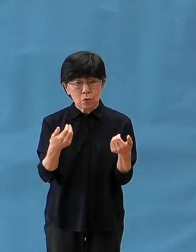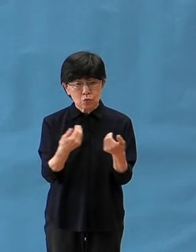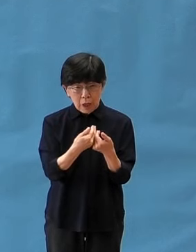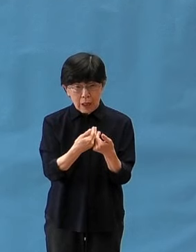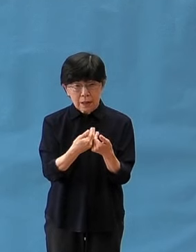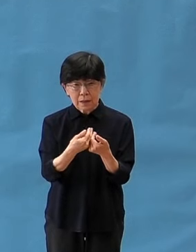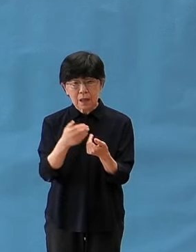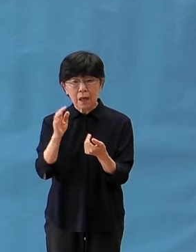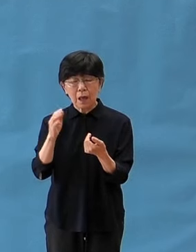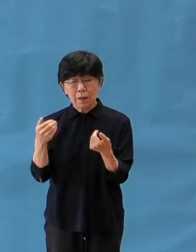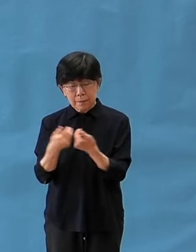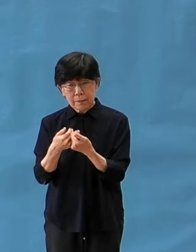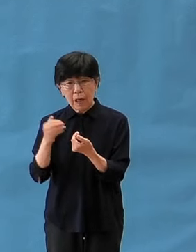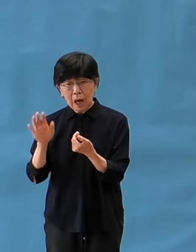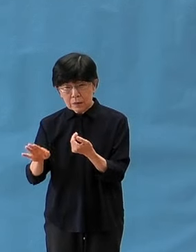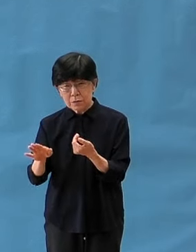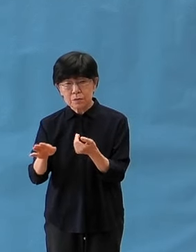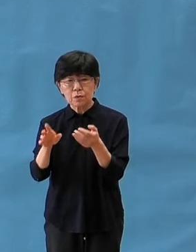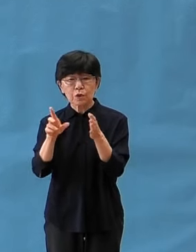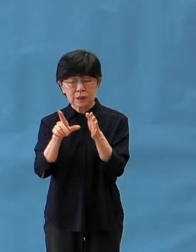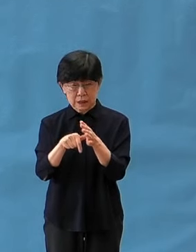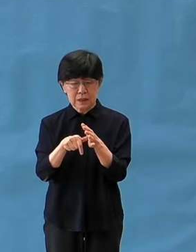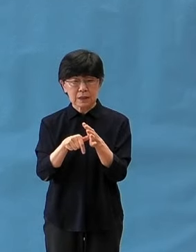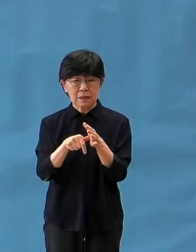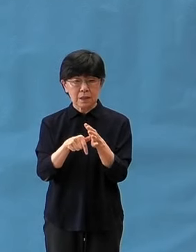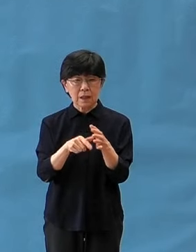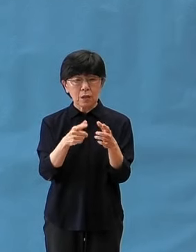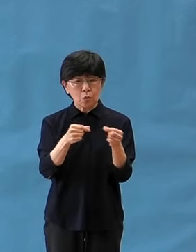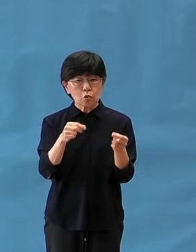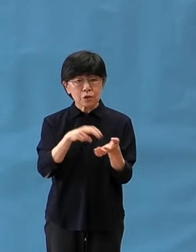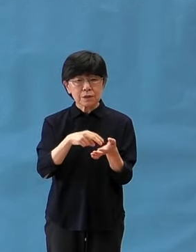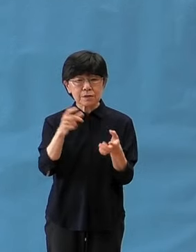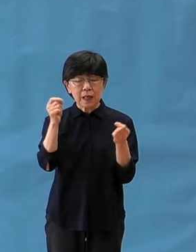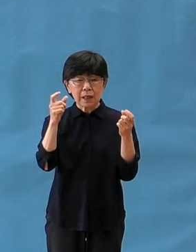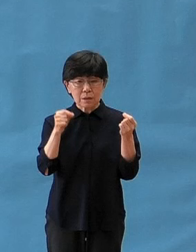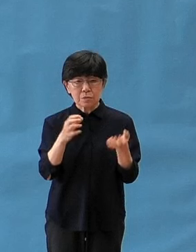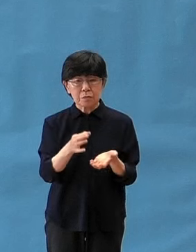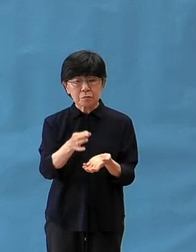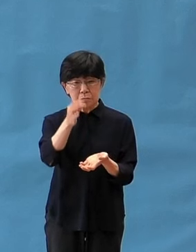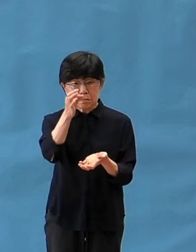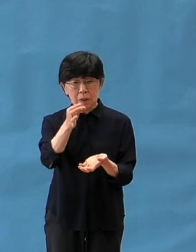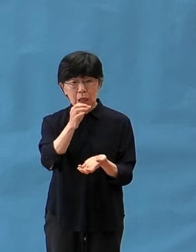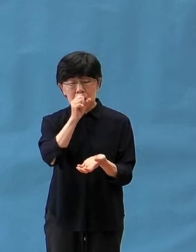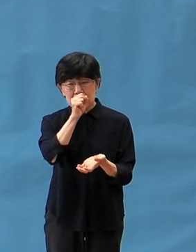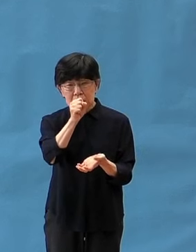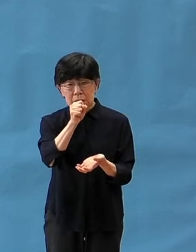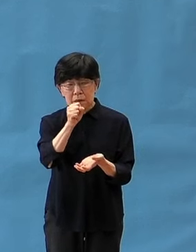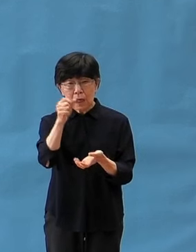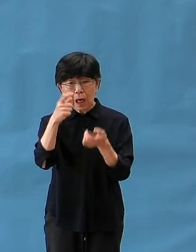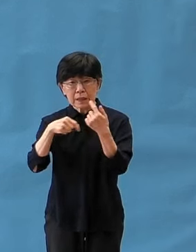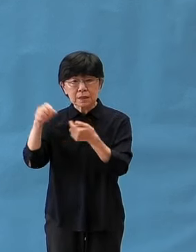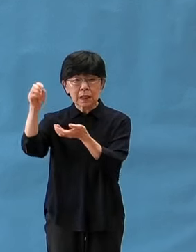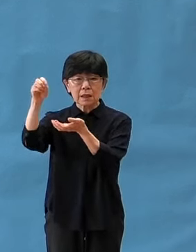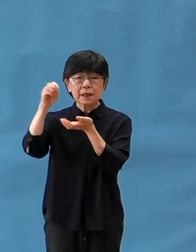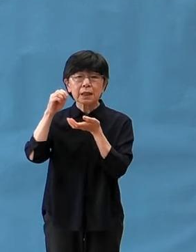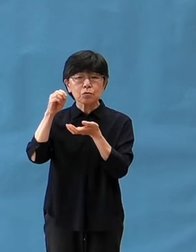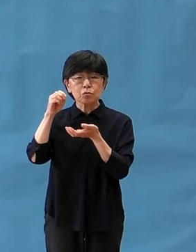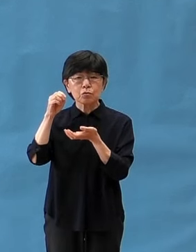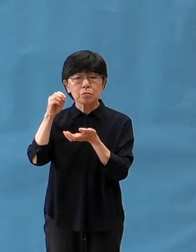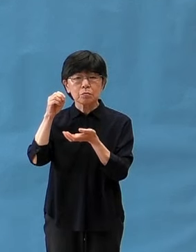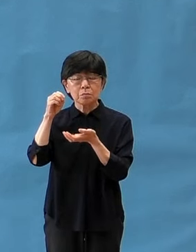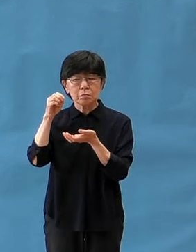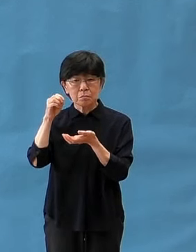中でですよ。こんなその国立大学のその授業料を上げればいいじゃないかみたいな話が平然と出てくる